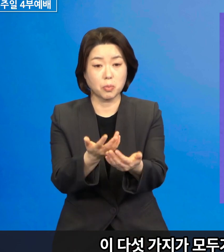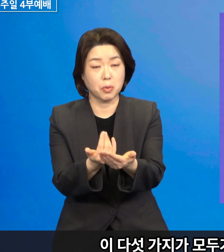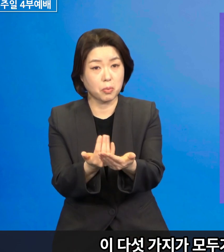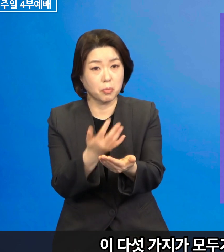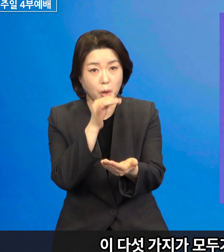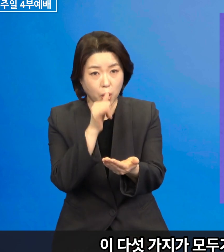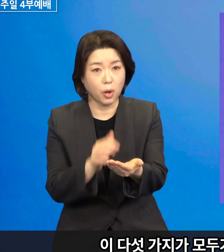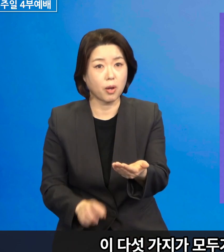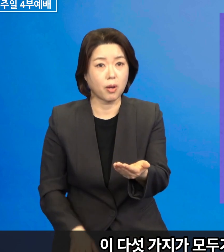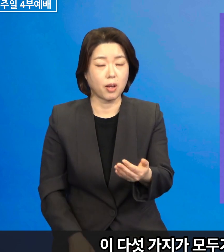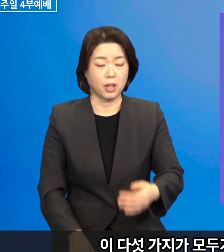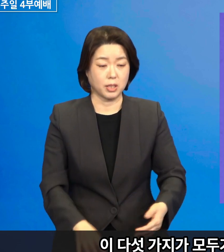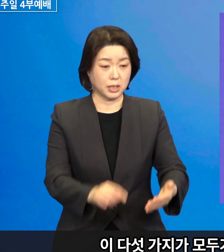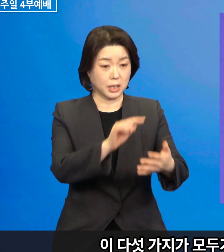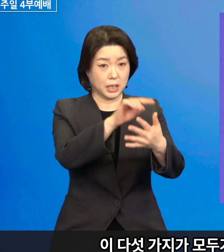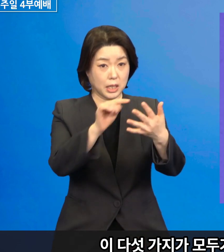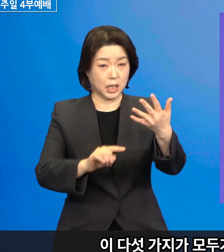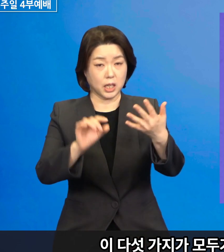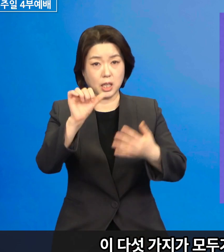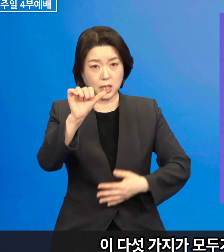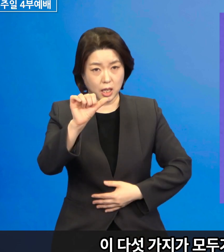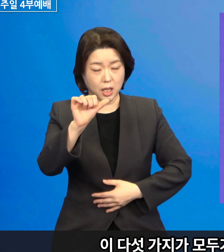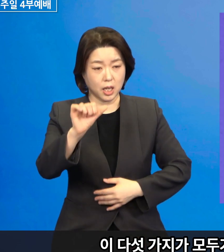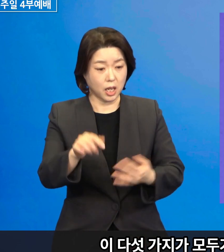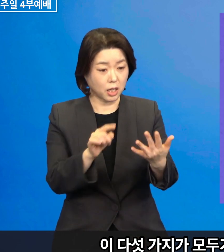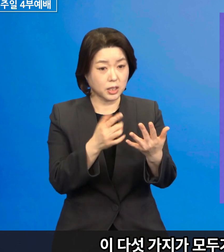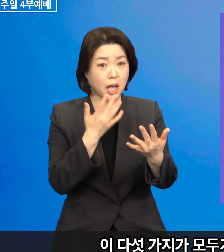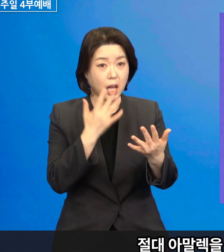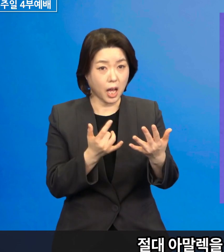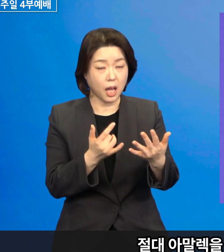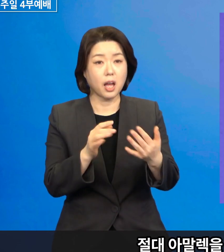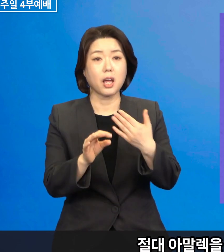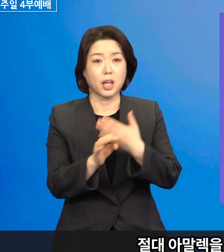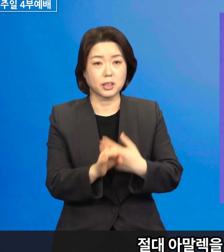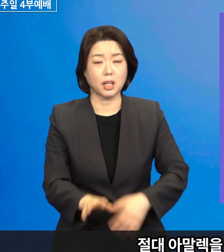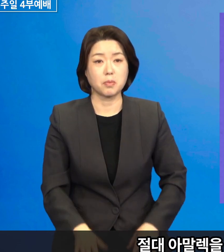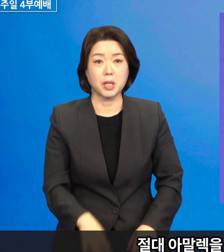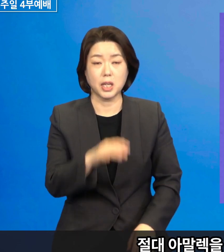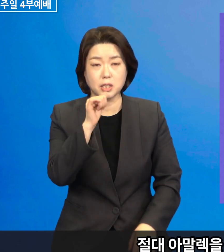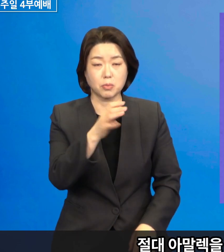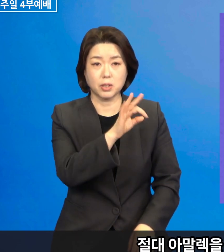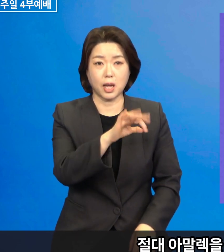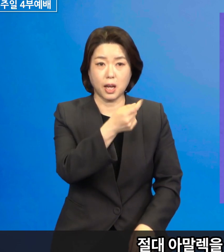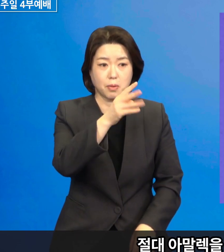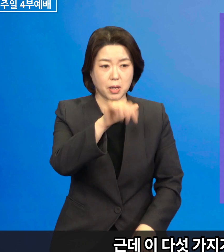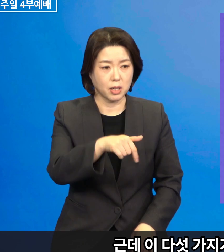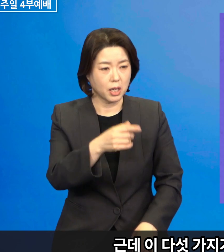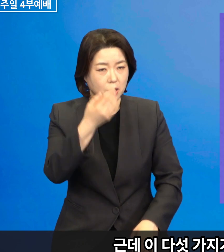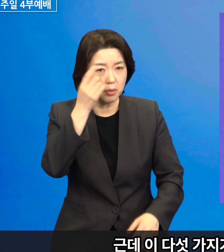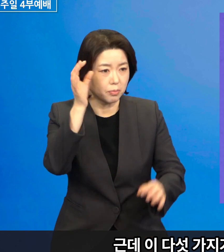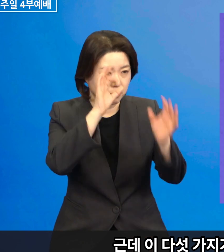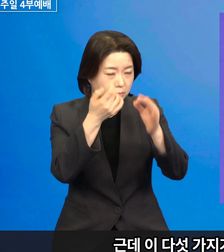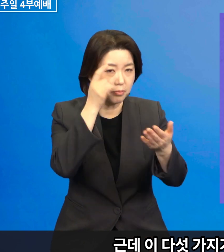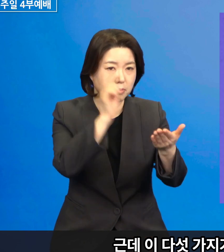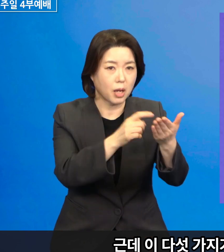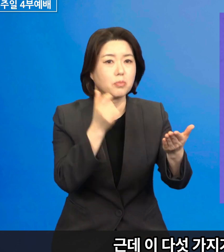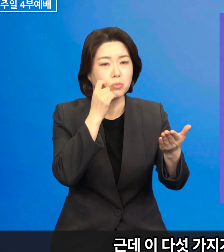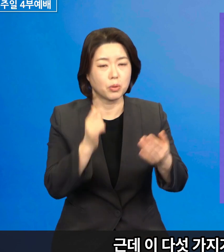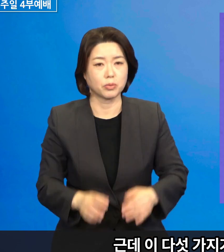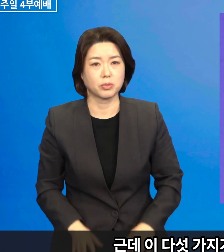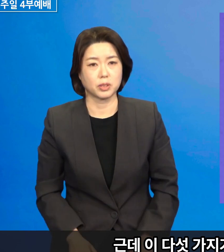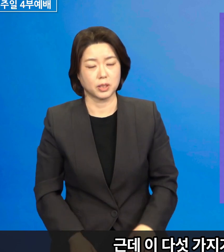이 5가지가 모두가 다 하나라도 빠졌으면요 절대 아말렉 못 찾았을 겁니다. 그런데 이